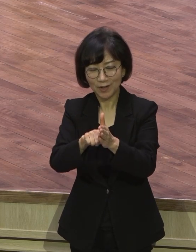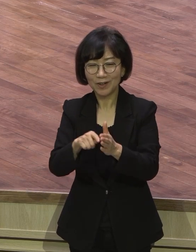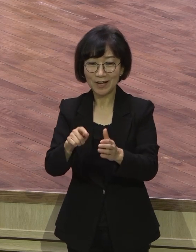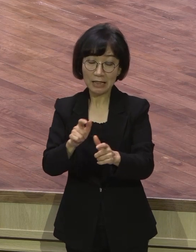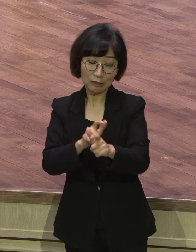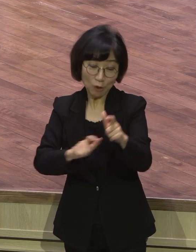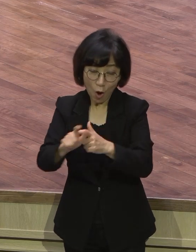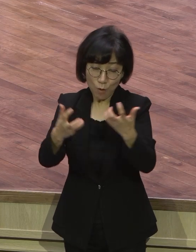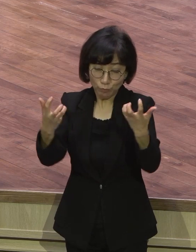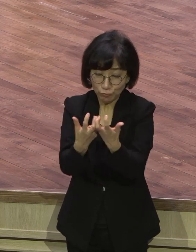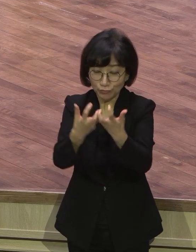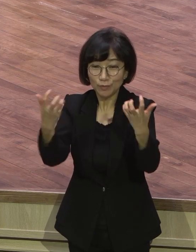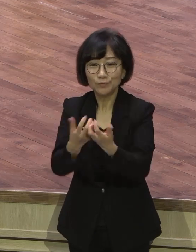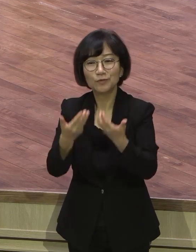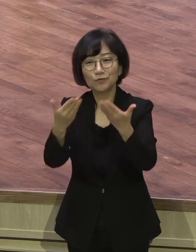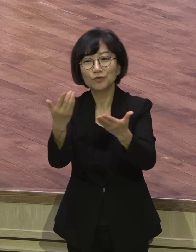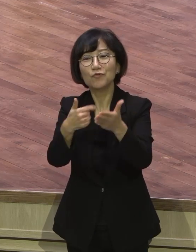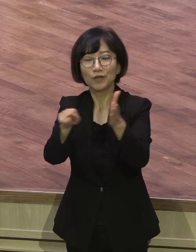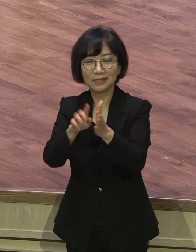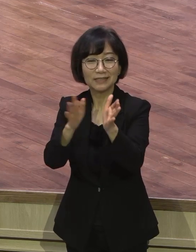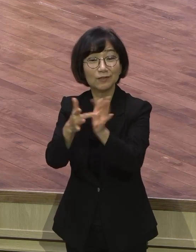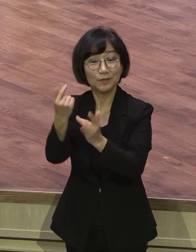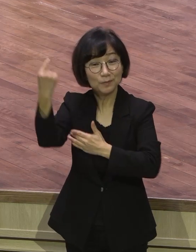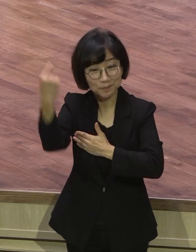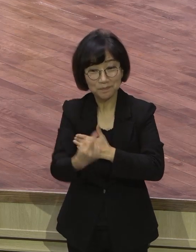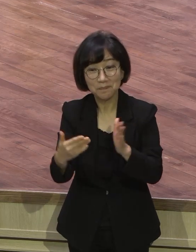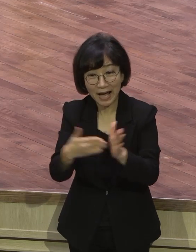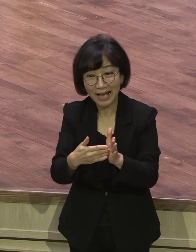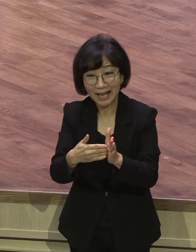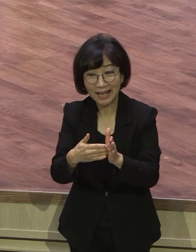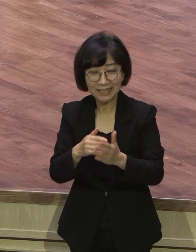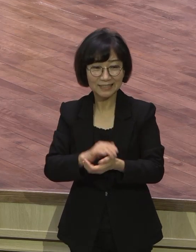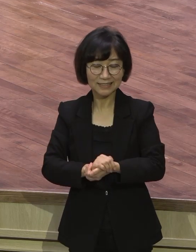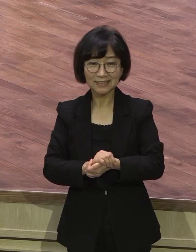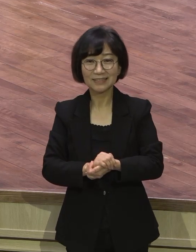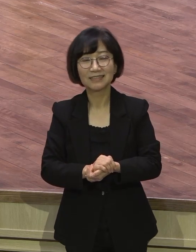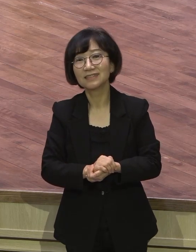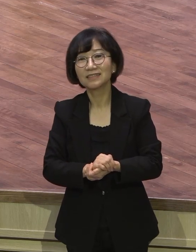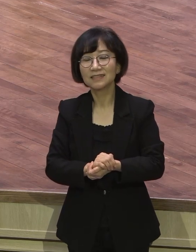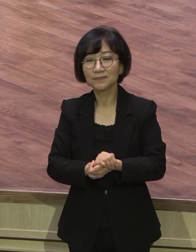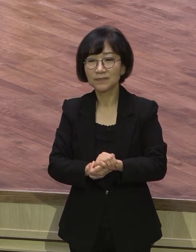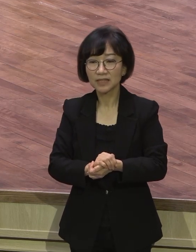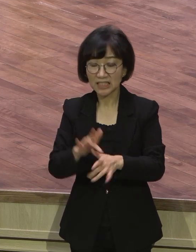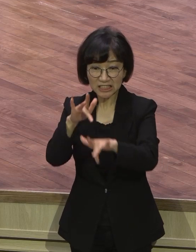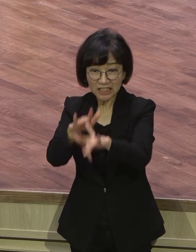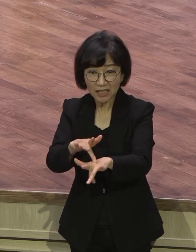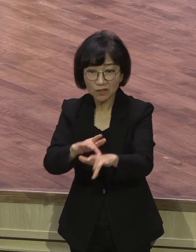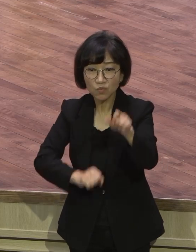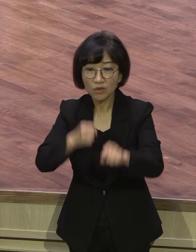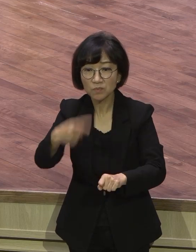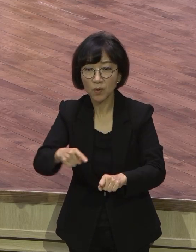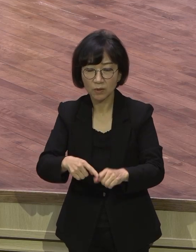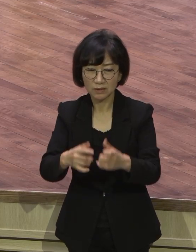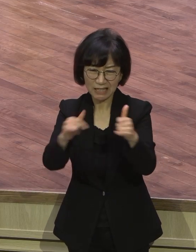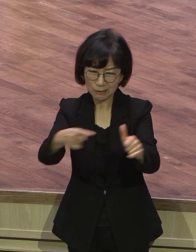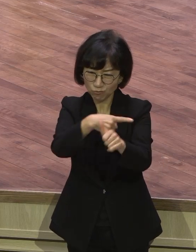더 풍성이 사단이 하는 모든 것은 결국 사람을 모여 죽이고 멸망시키는 겁니다.